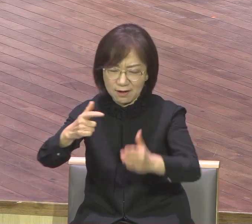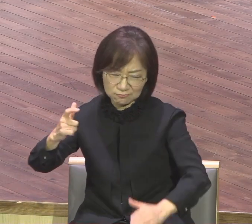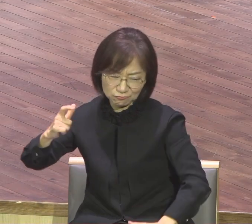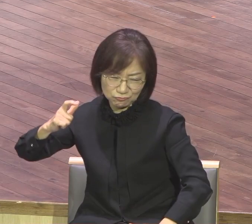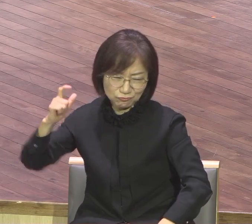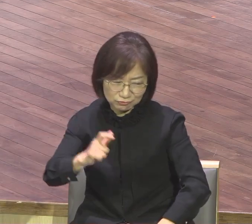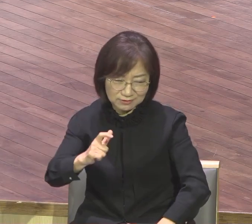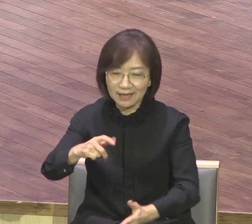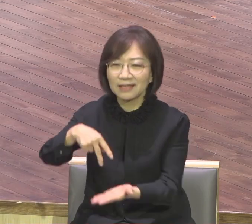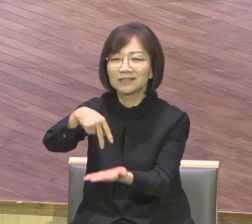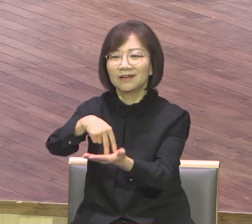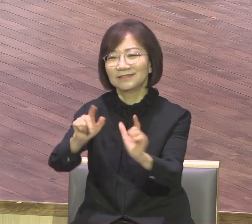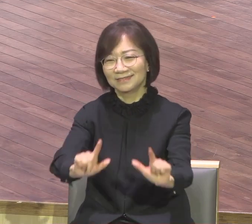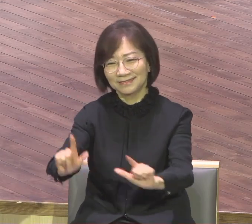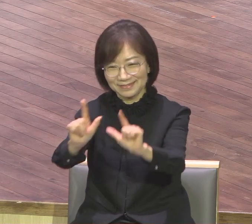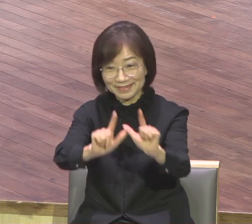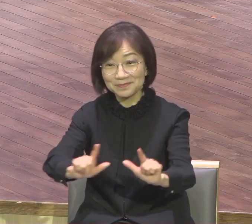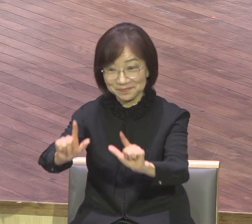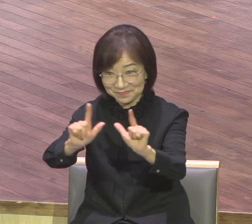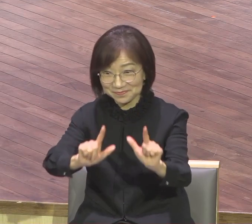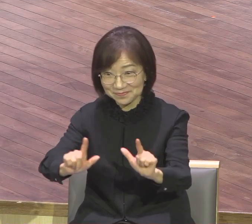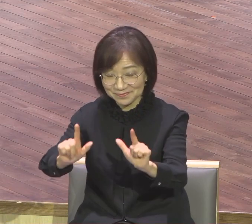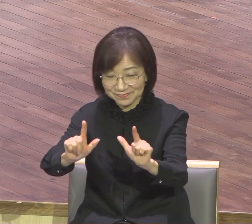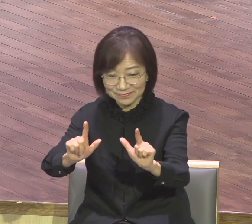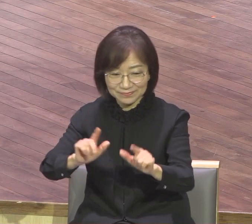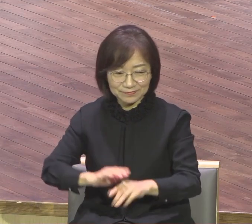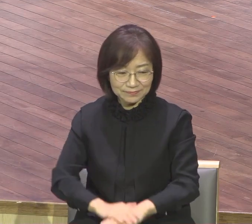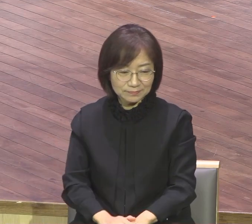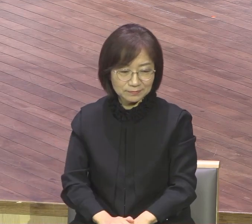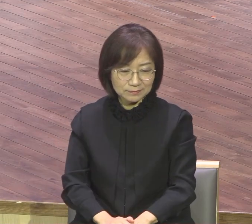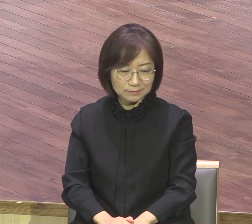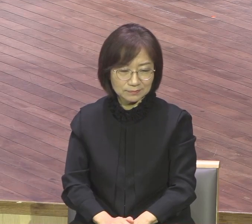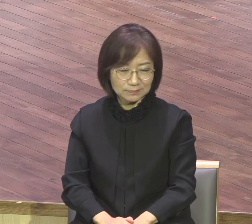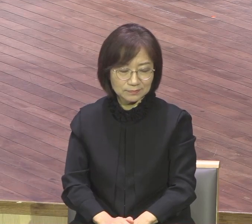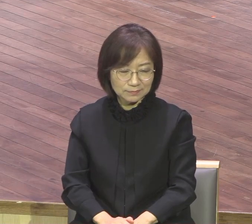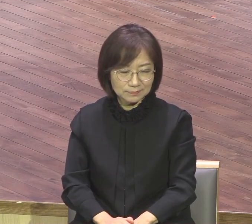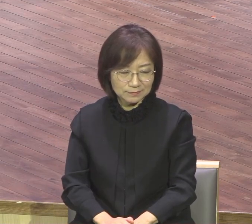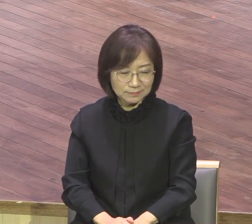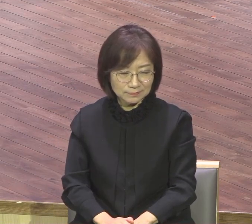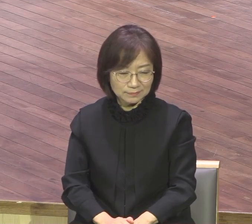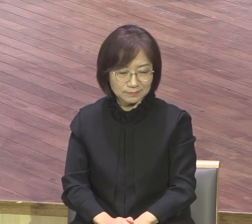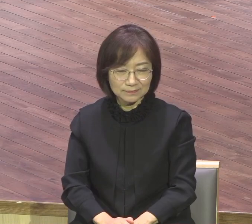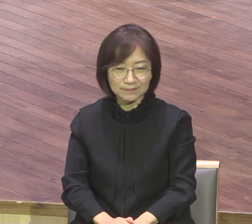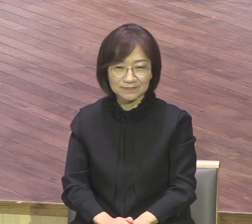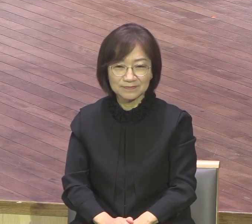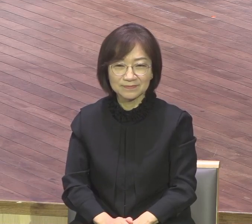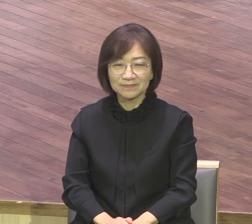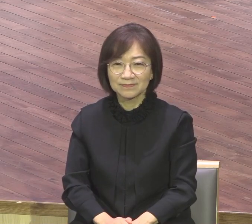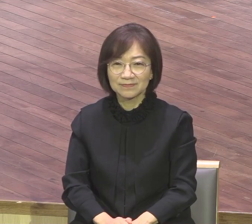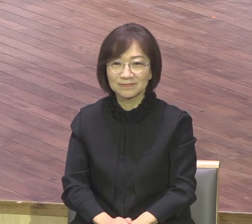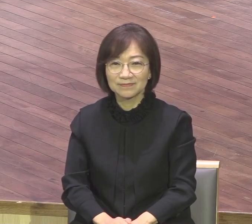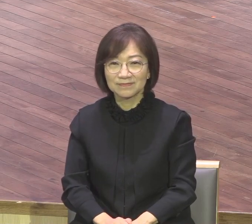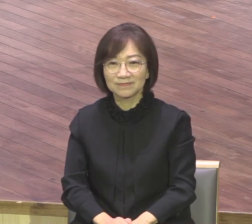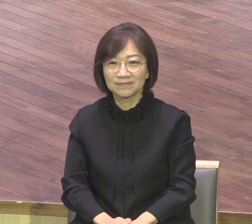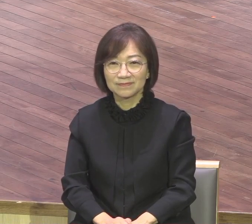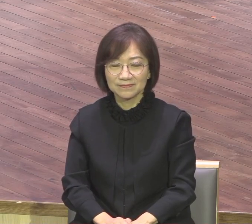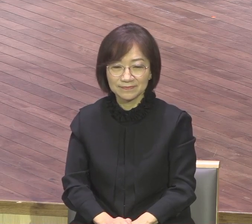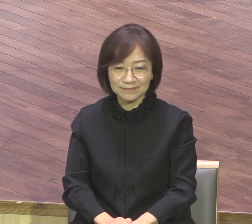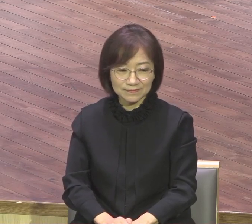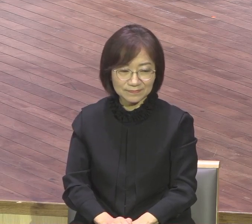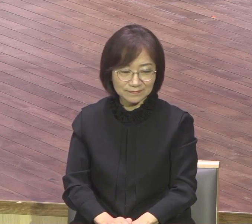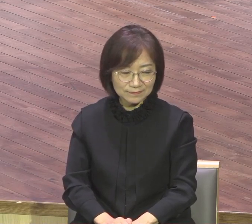굳게 서는 인생이라는 제목으로 말씀드립니다. Con esta palabra voy a transmitir con el título una vida de establecer firme en el